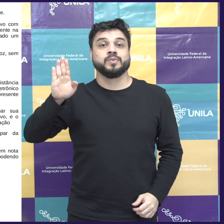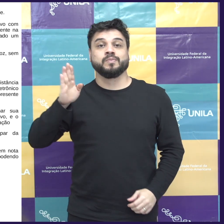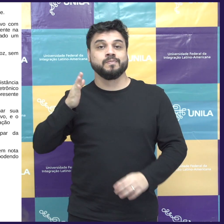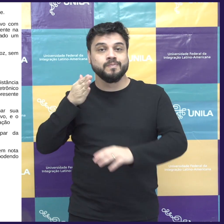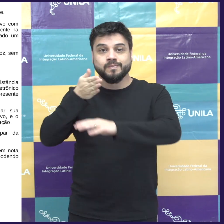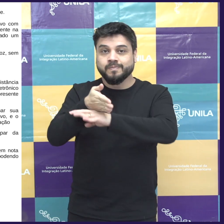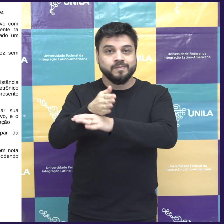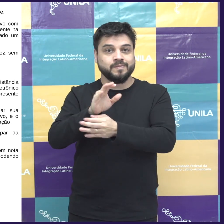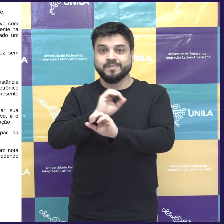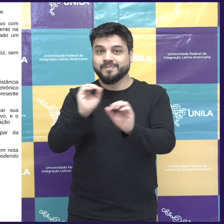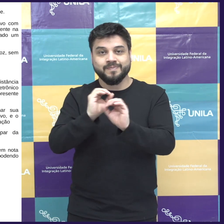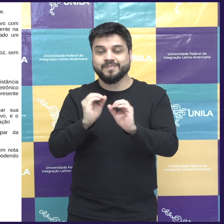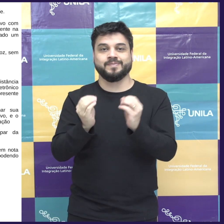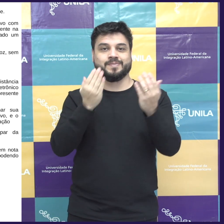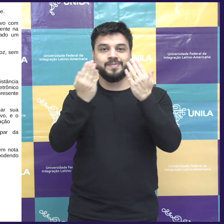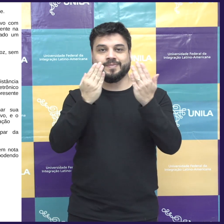da videoconferência.